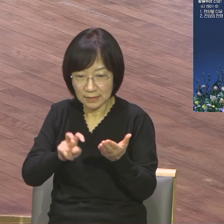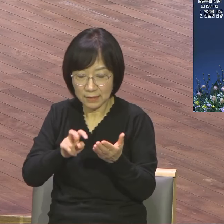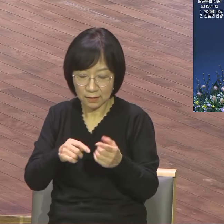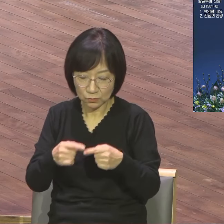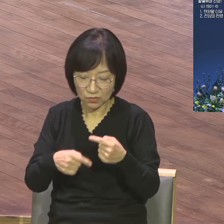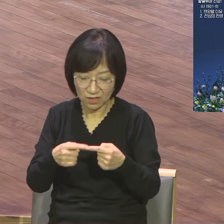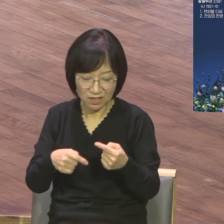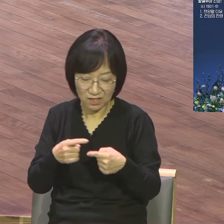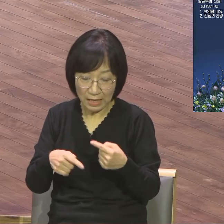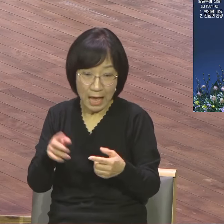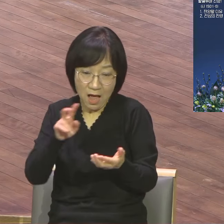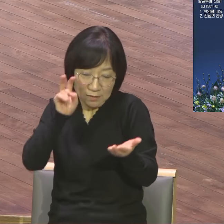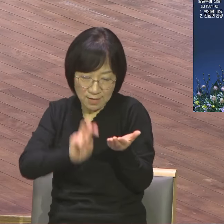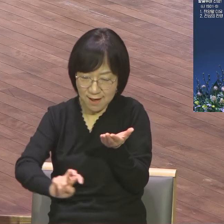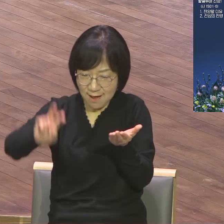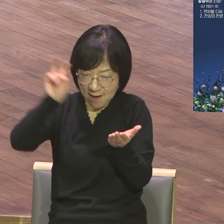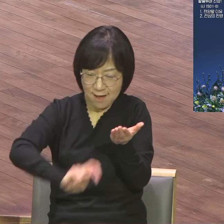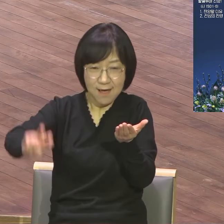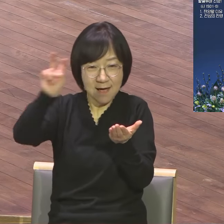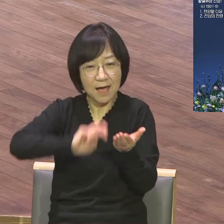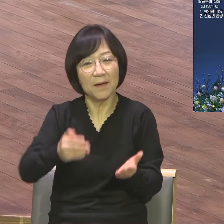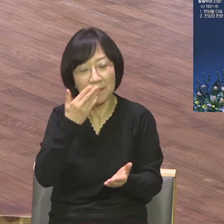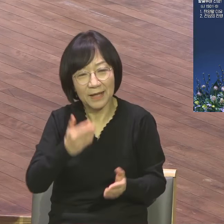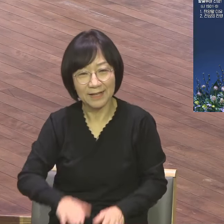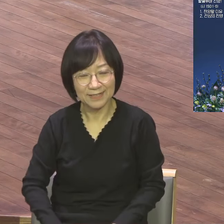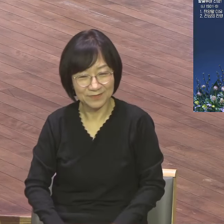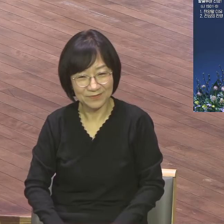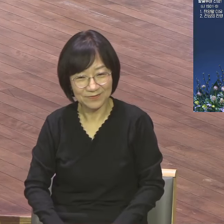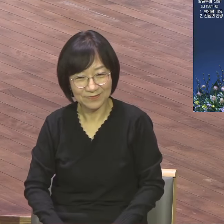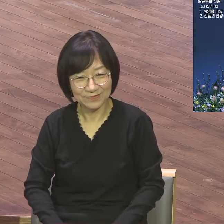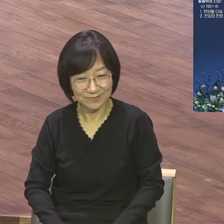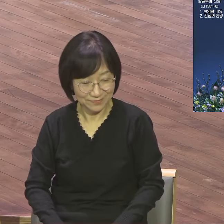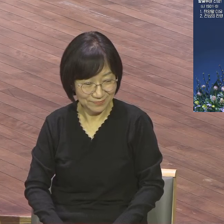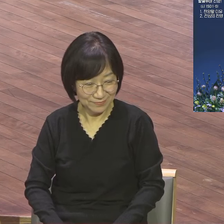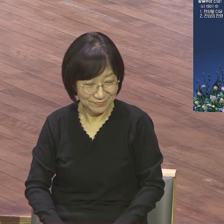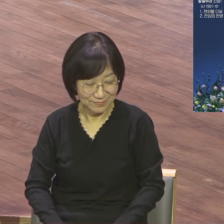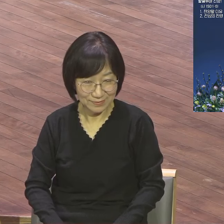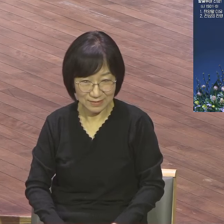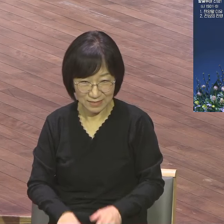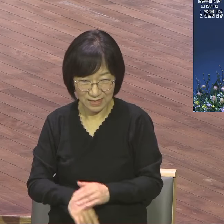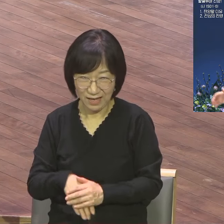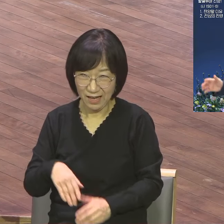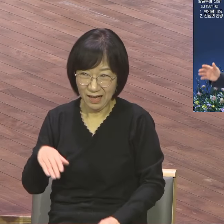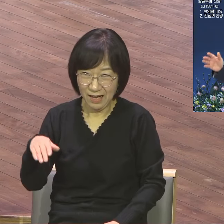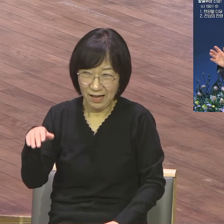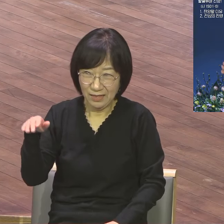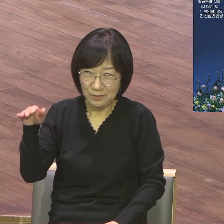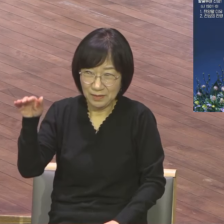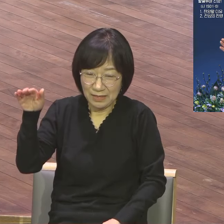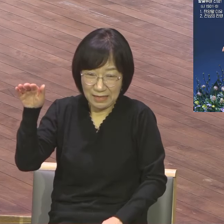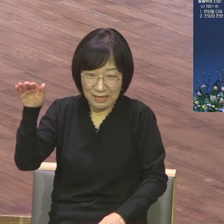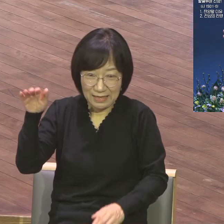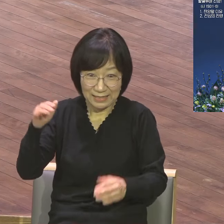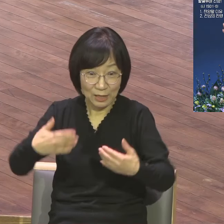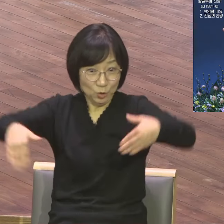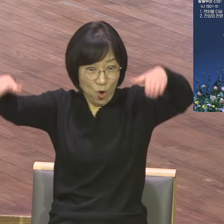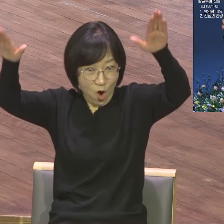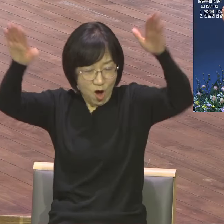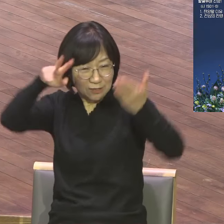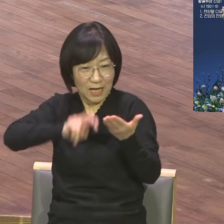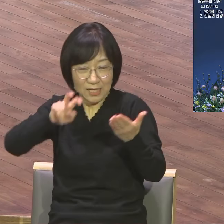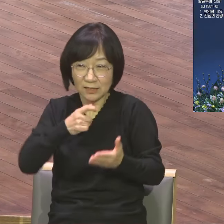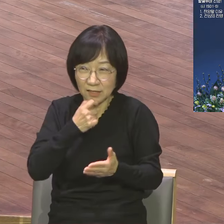있어요. 여러분 가운데 손을 한 번 드는 것이 천근만근처럼 우리의 손들어 찬양하면 이게 안 들어올